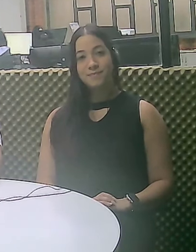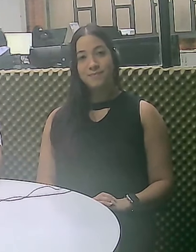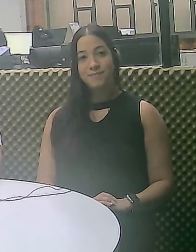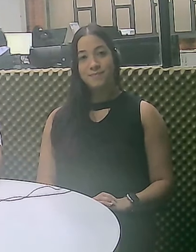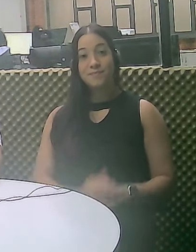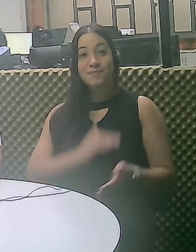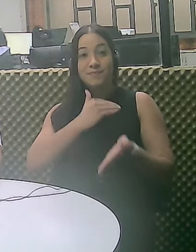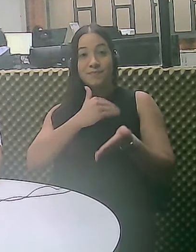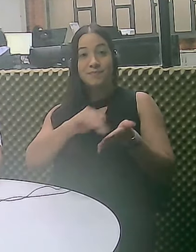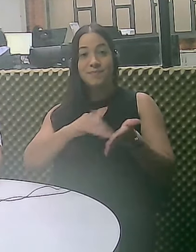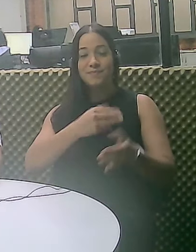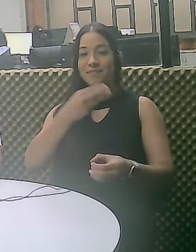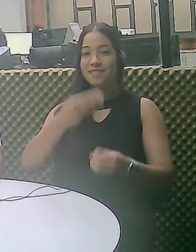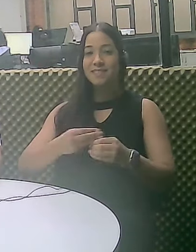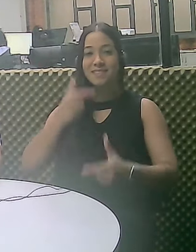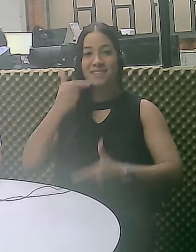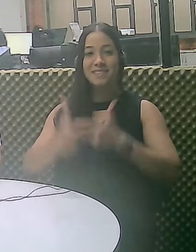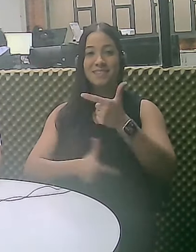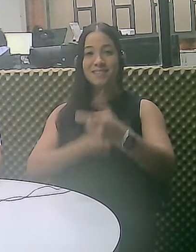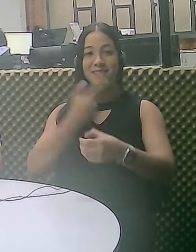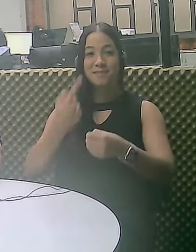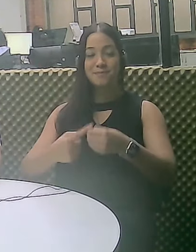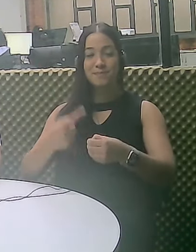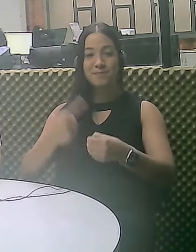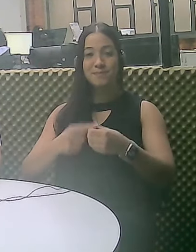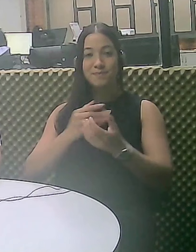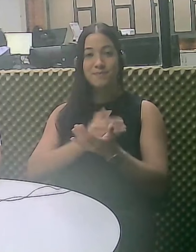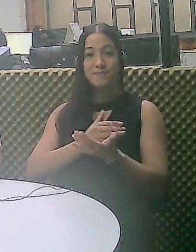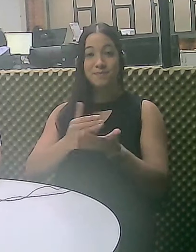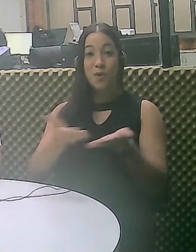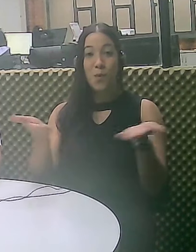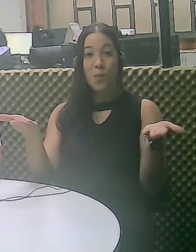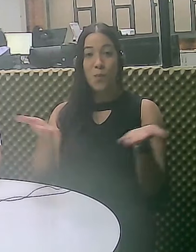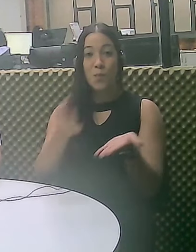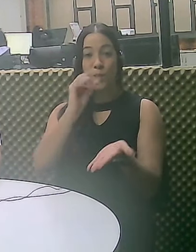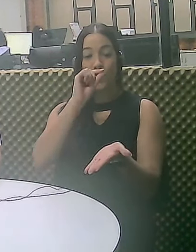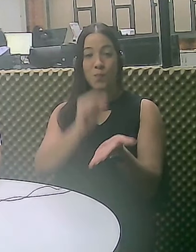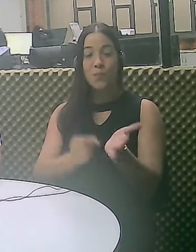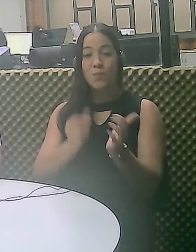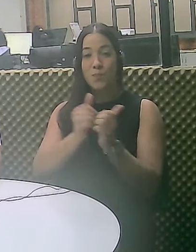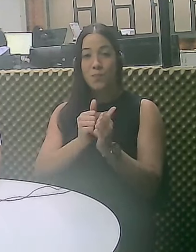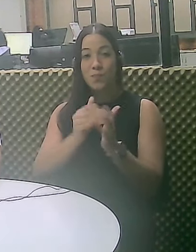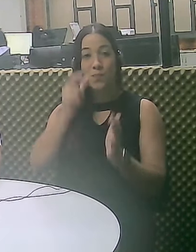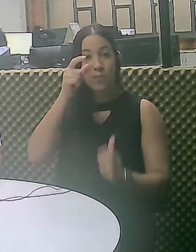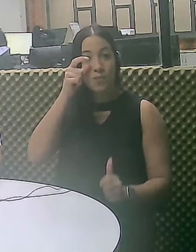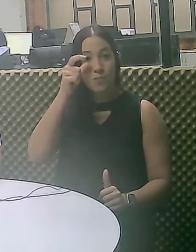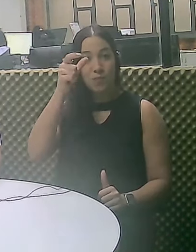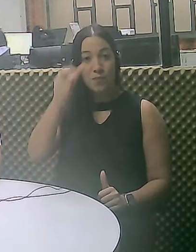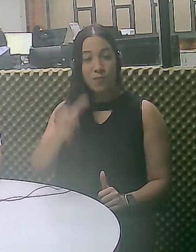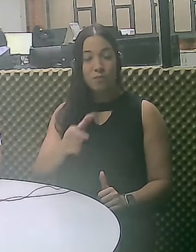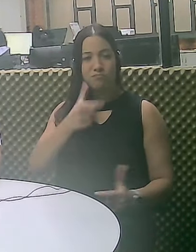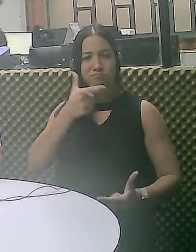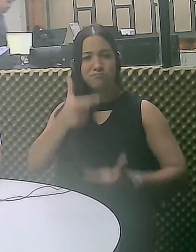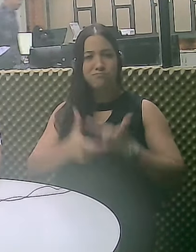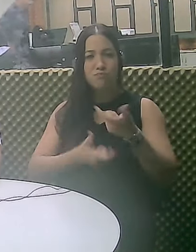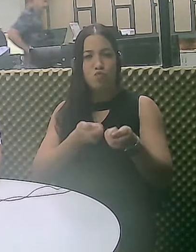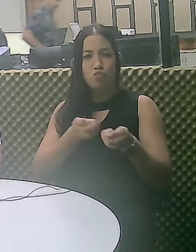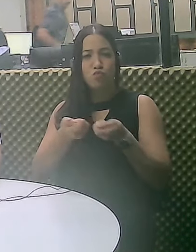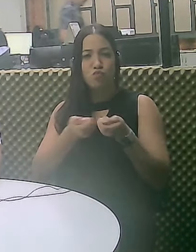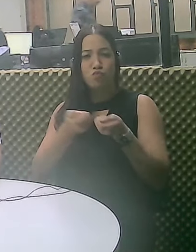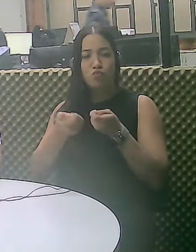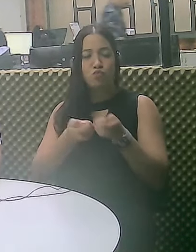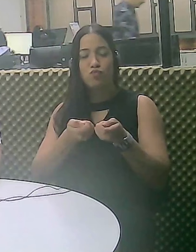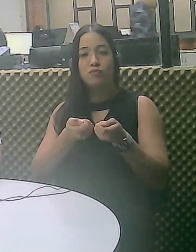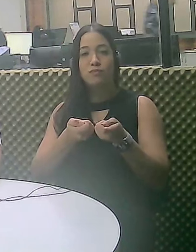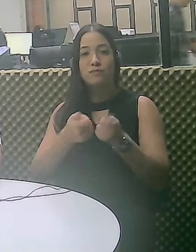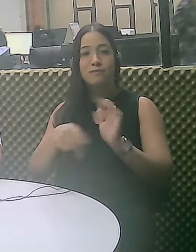A Secretaria Municipal de Serviços Urbanos começou a receber hoje as inscrições dos interessados em exercer o comércio e prestação